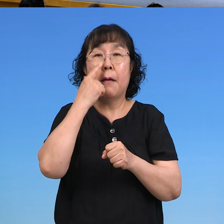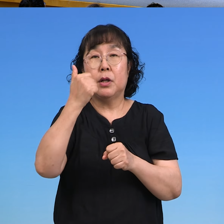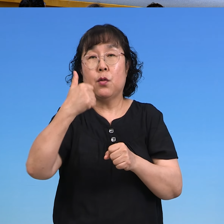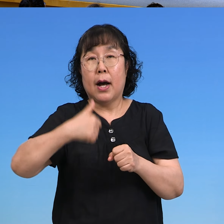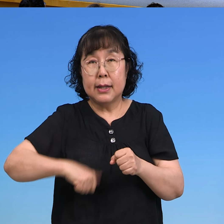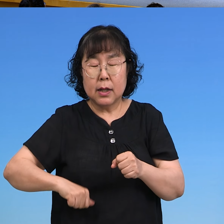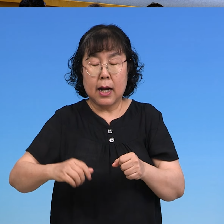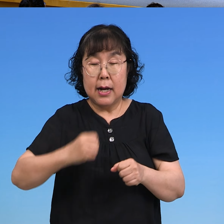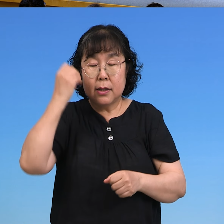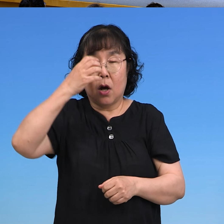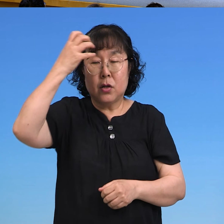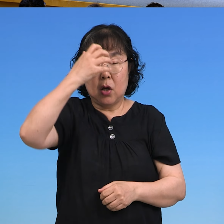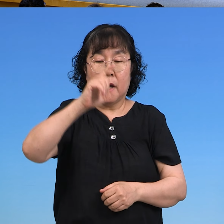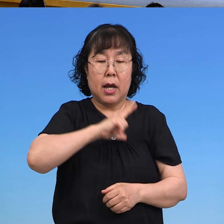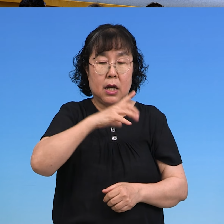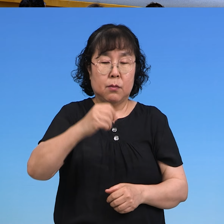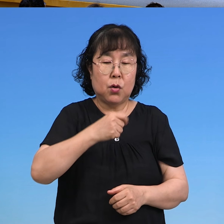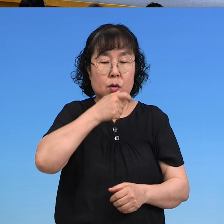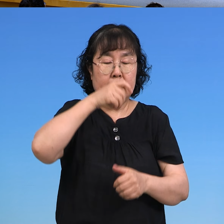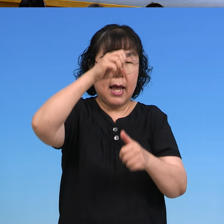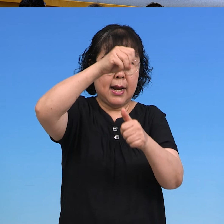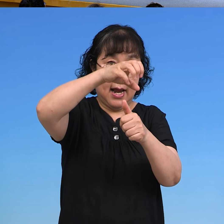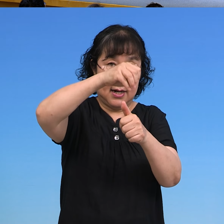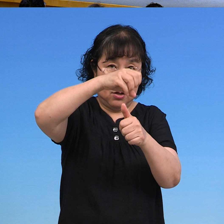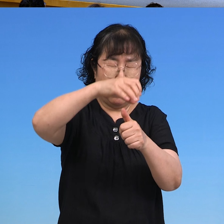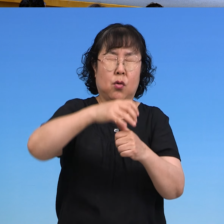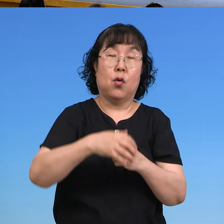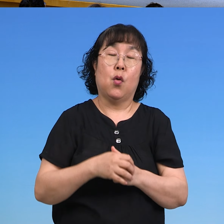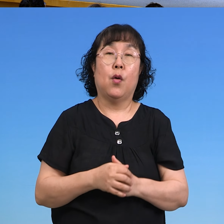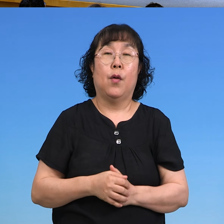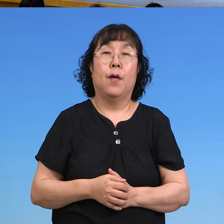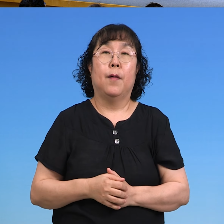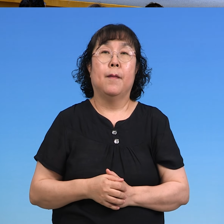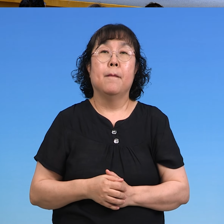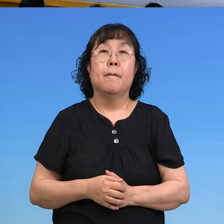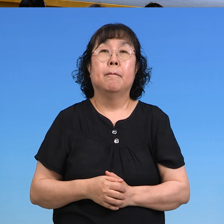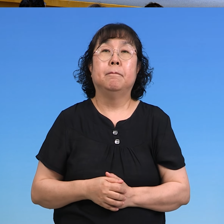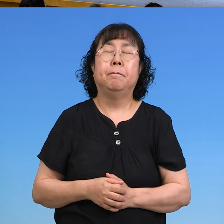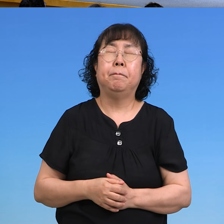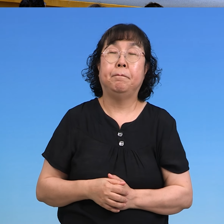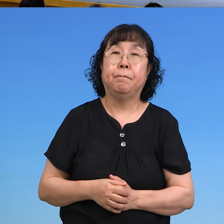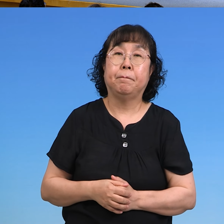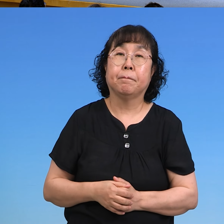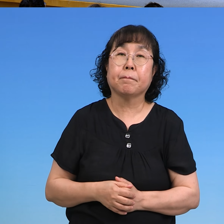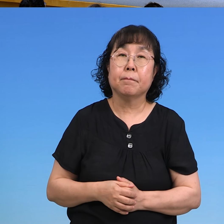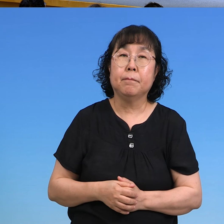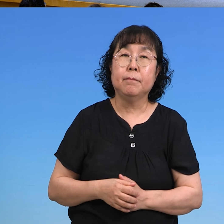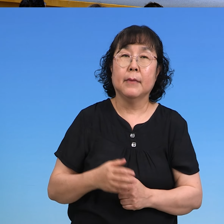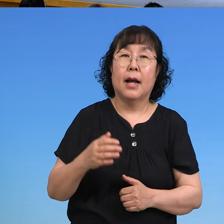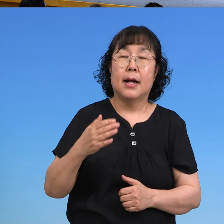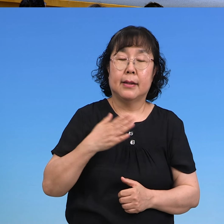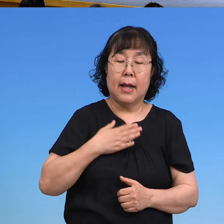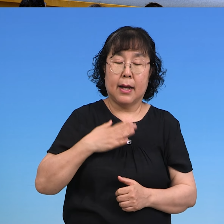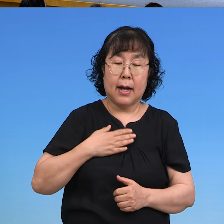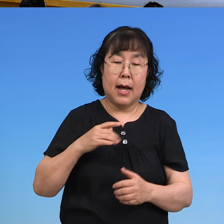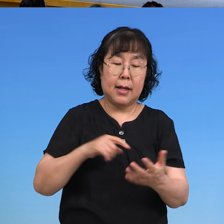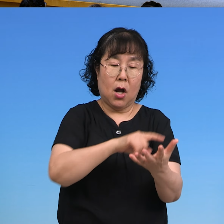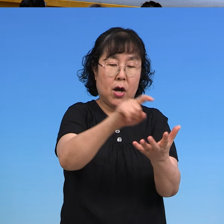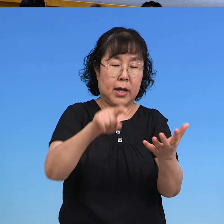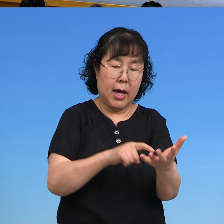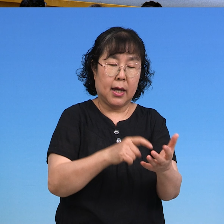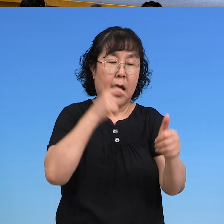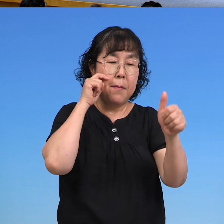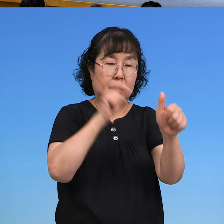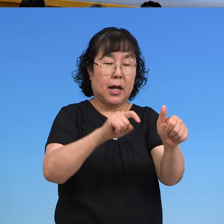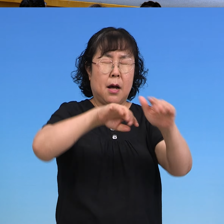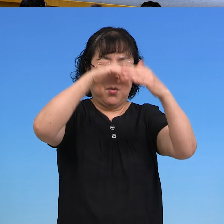성령의 이름으로 세례를 베풀고 사명을 주시고는요. 그 다음 맨 마지막 20절입니다. 내가 너희에게 분부한